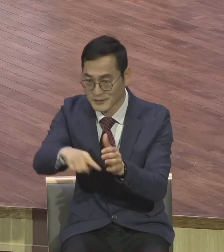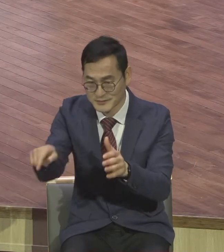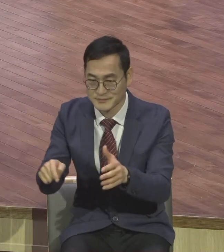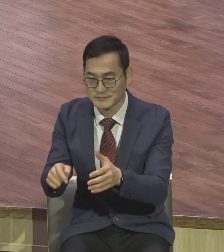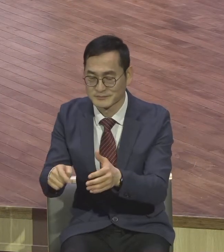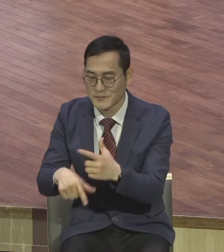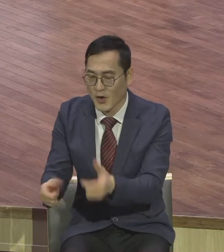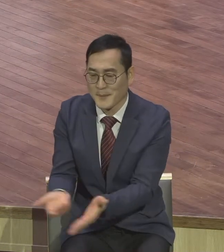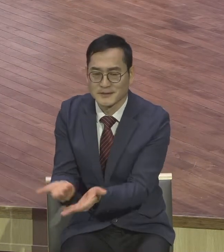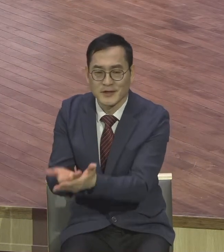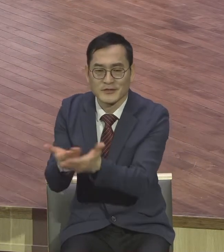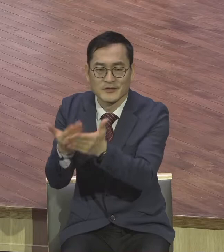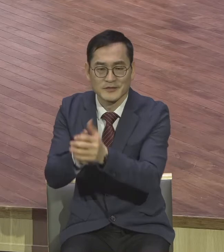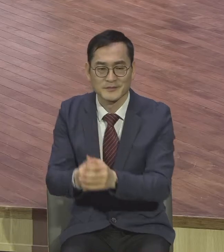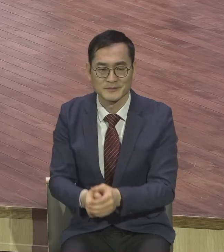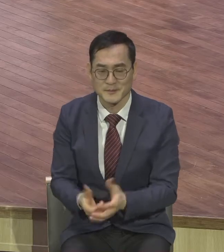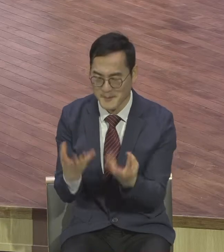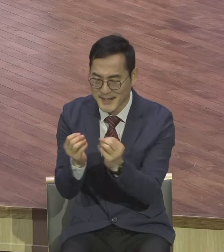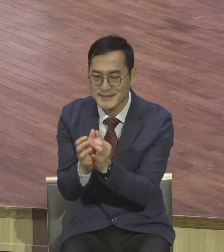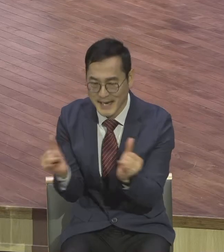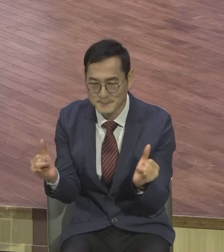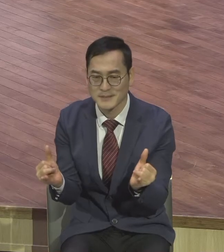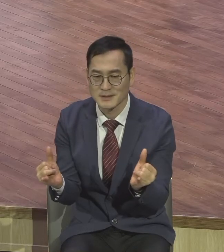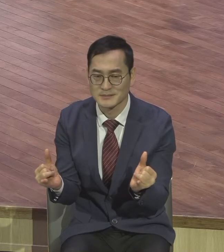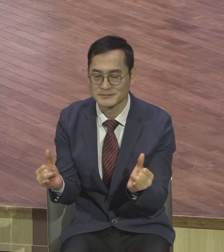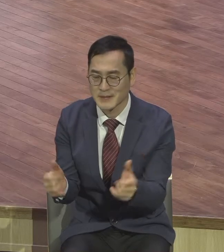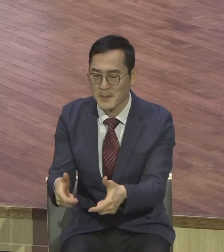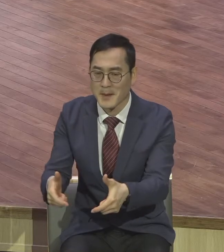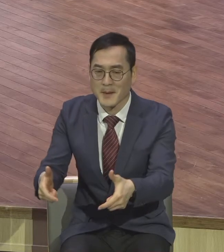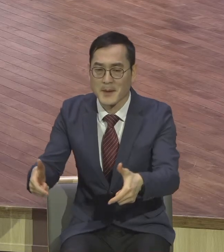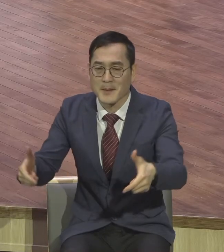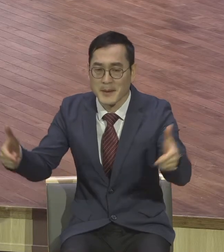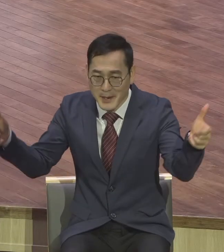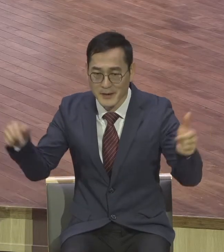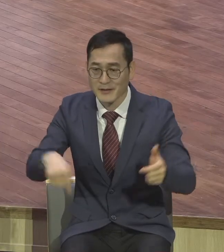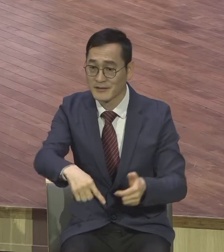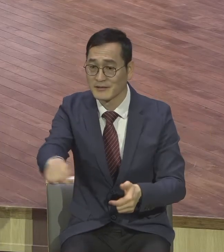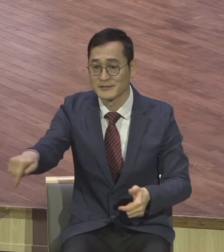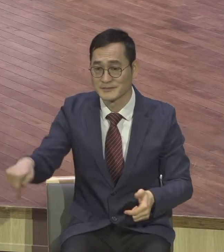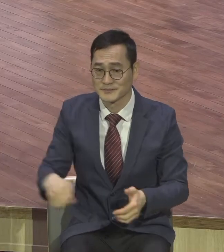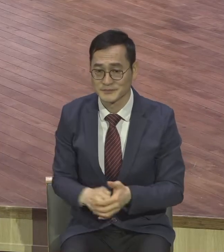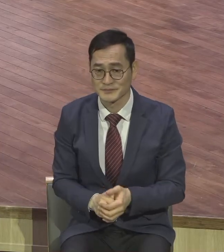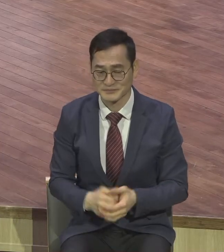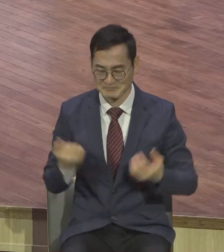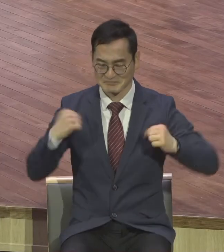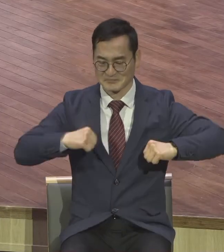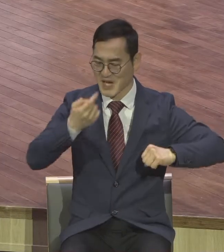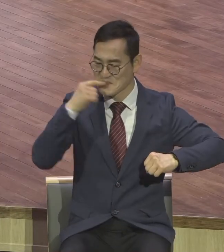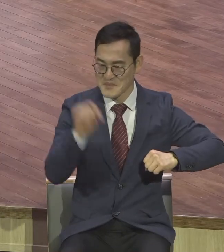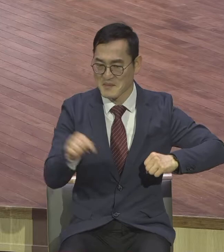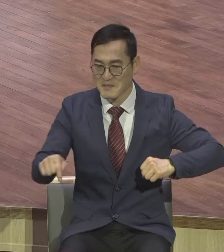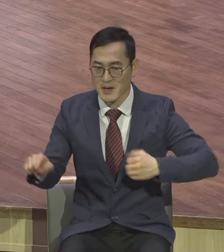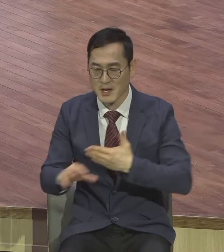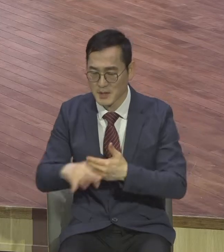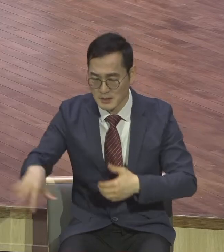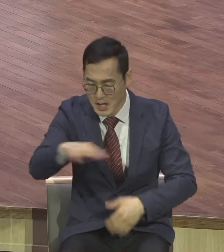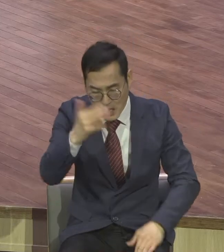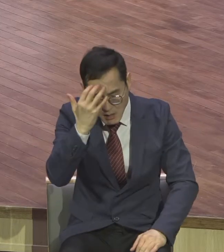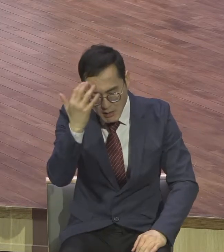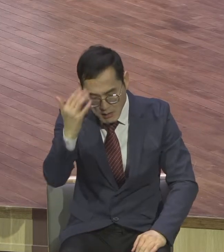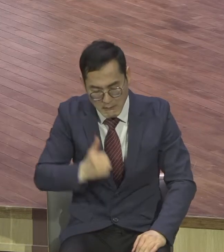다른 사람이 살아나요 내가 불림하겠다면 죽어요 사람들이 교회 시험하여